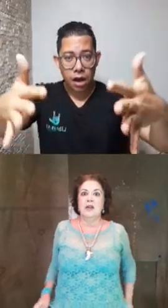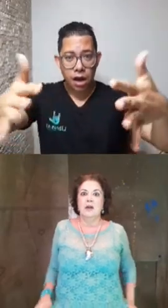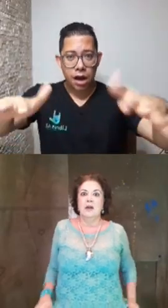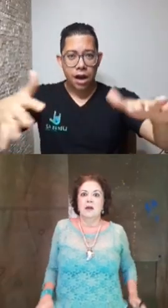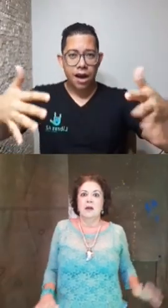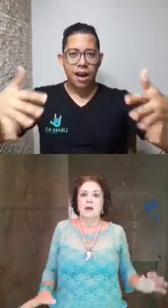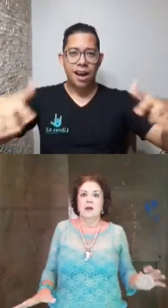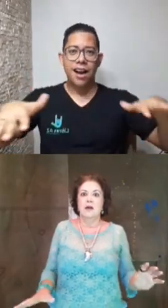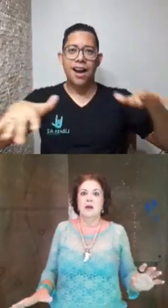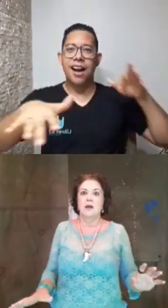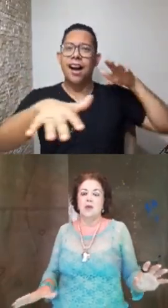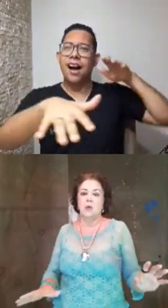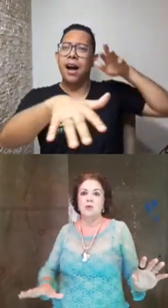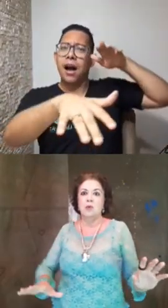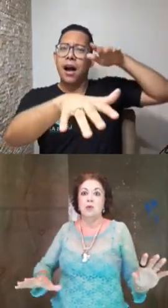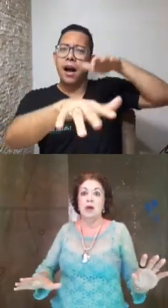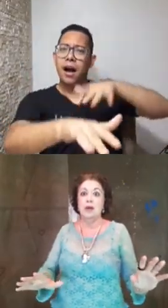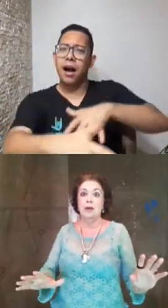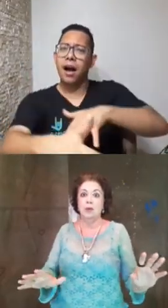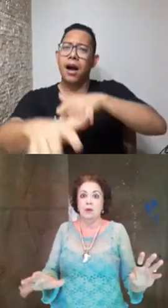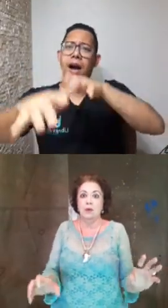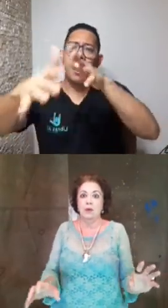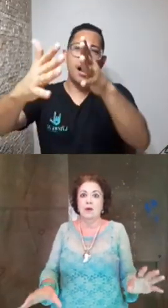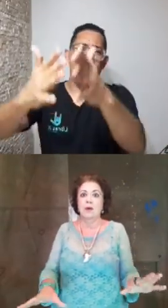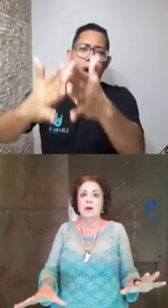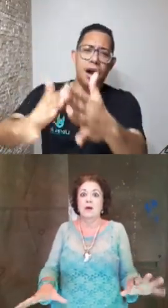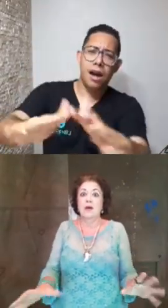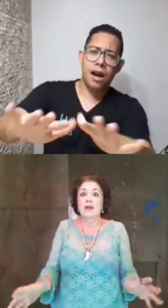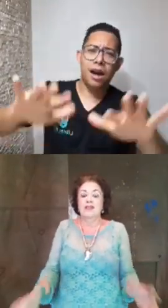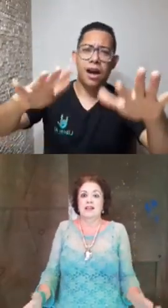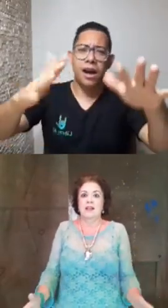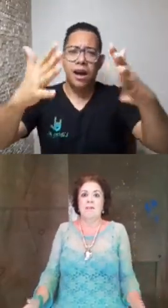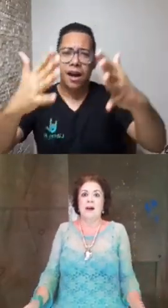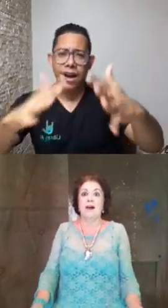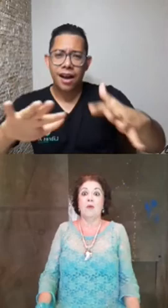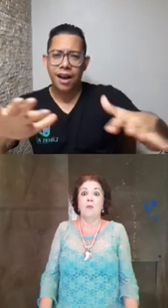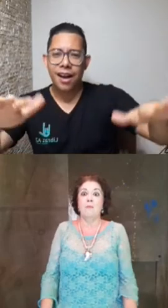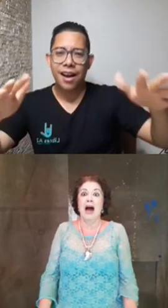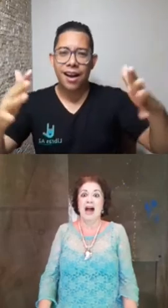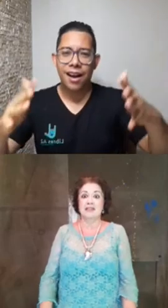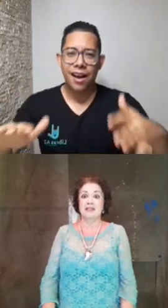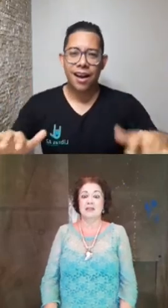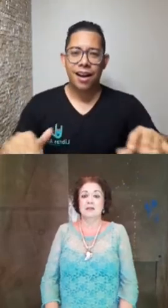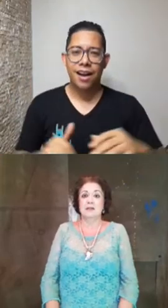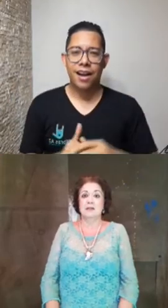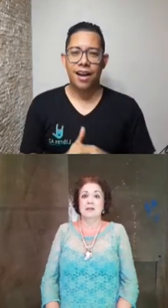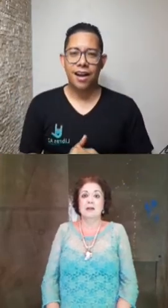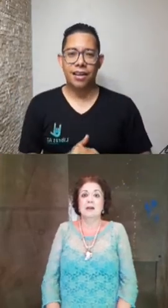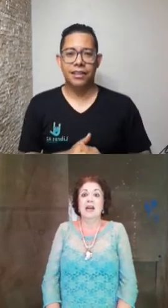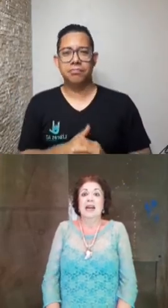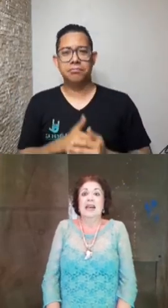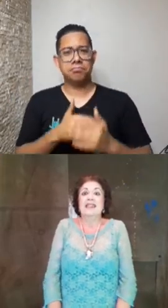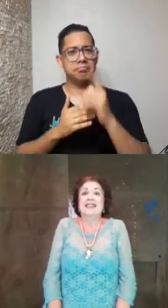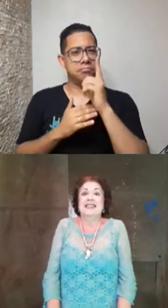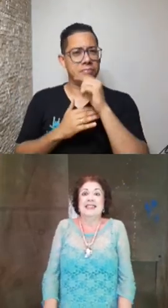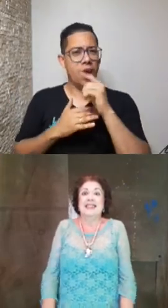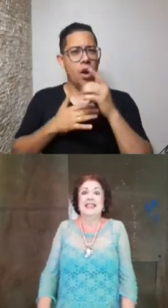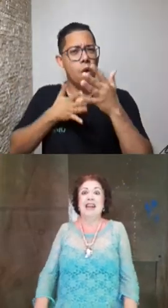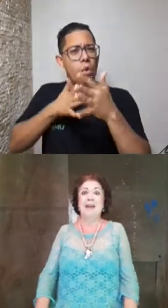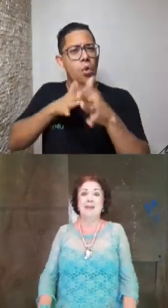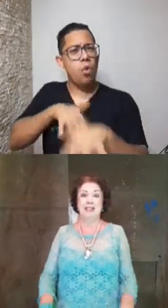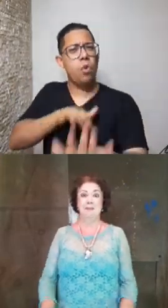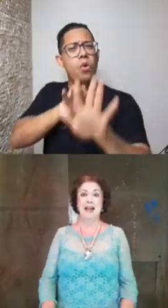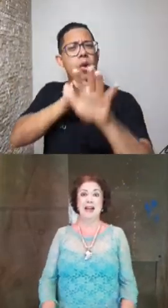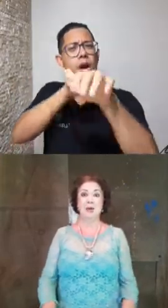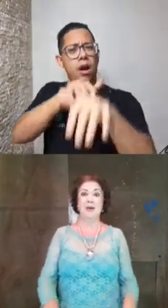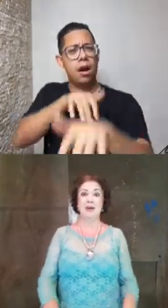Dizem que quando um rio se depara com o mar, ele